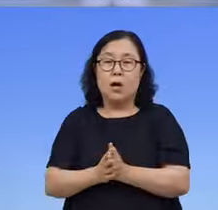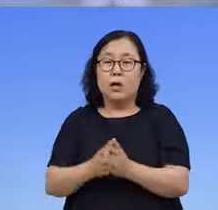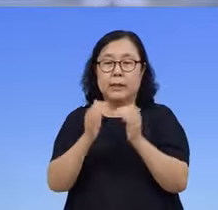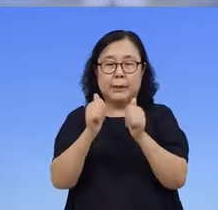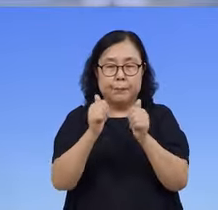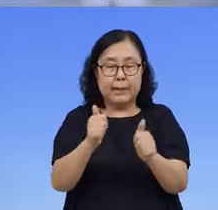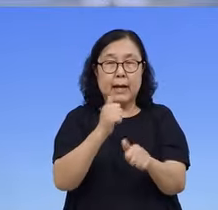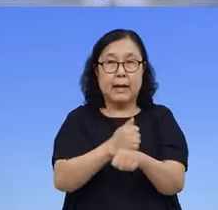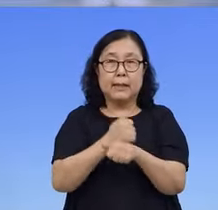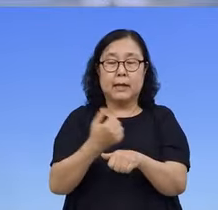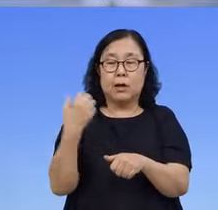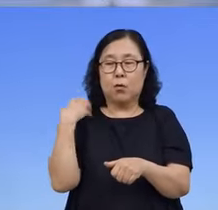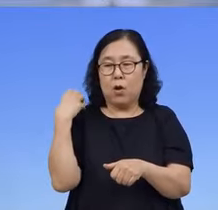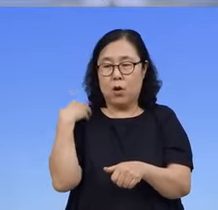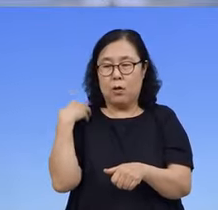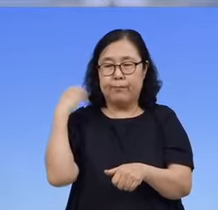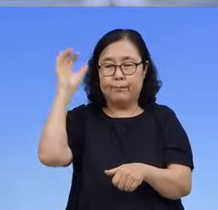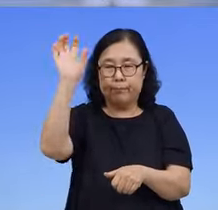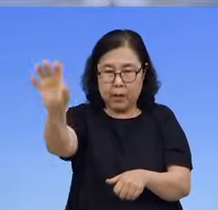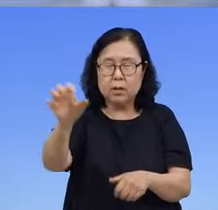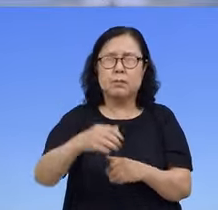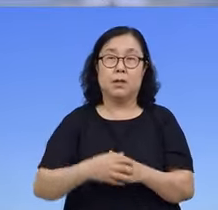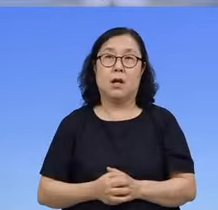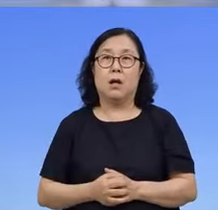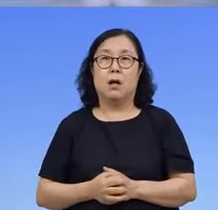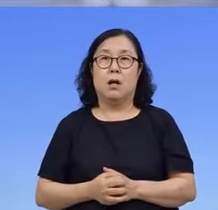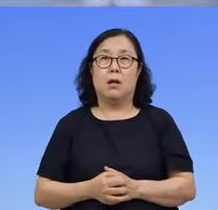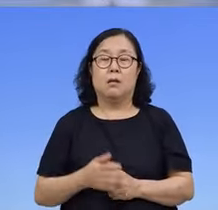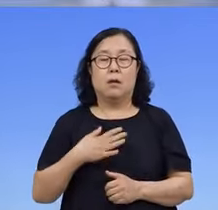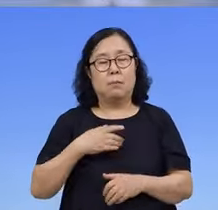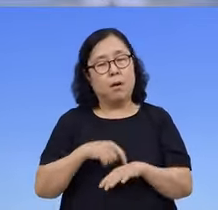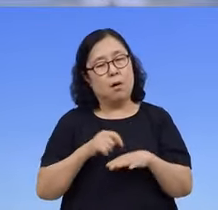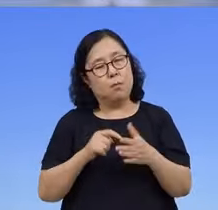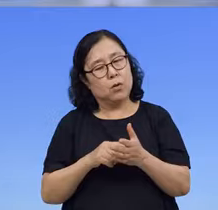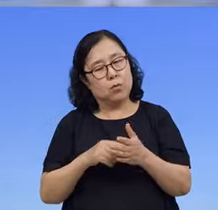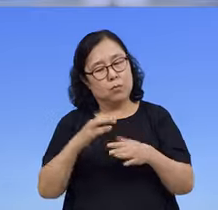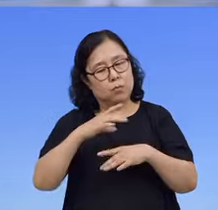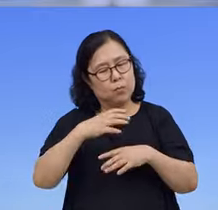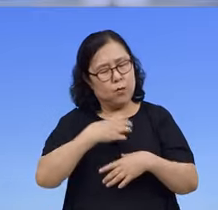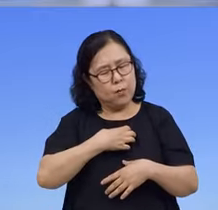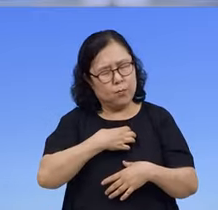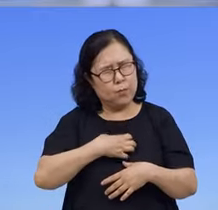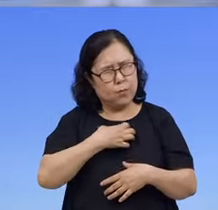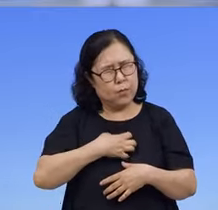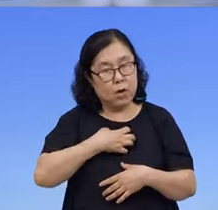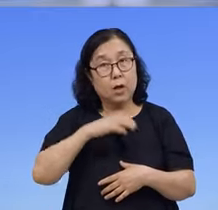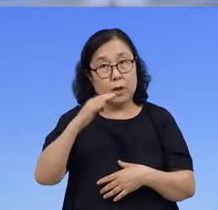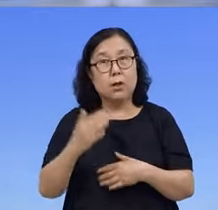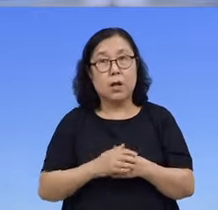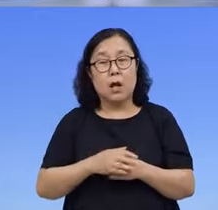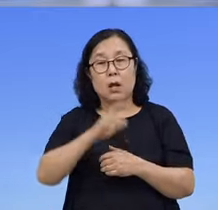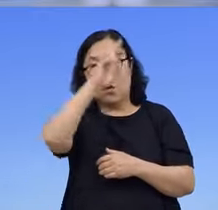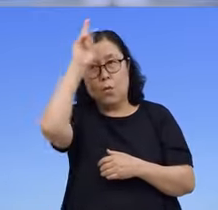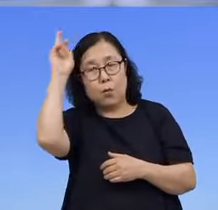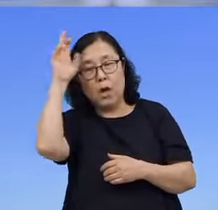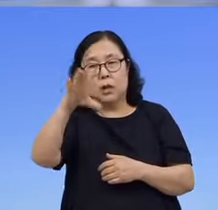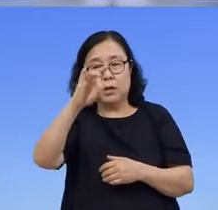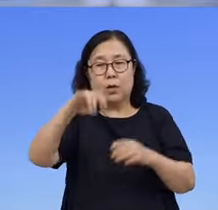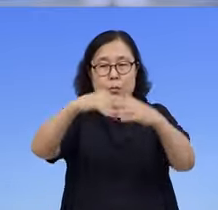다 넘겨드렸습니다. 그게 뭐 이렇게 내가 복잡하게 일을 하나 마음이 좀 염려가 됐는데요, 그날 오후에